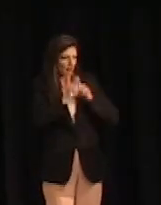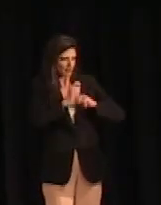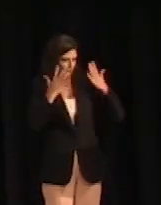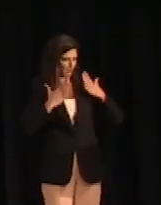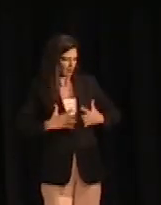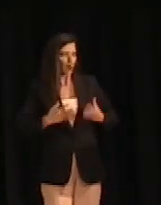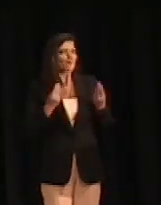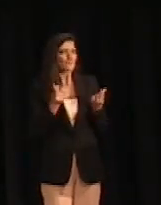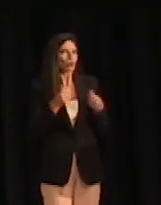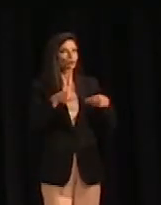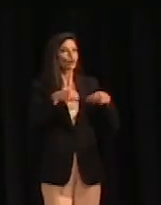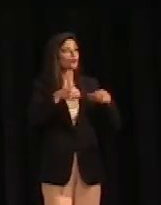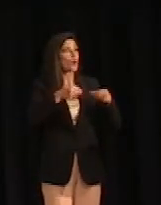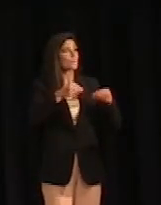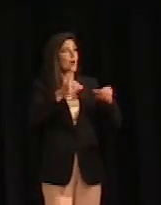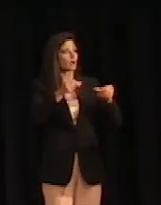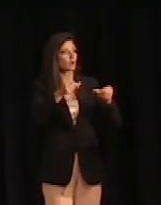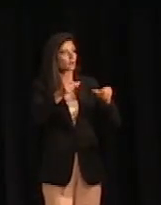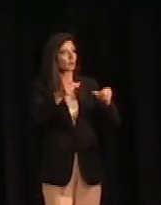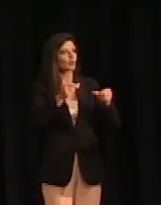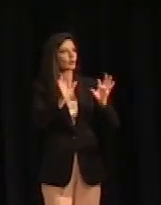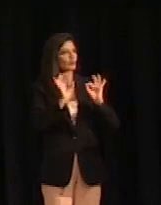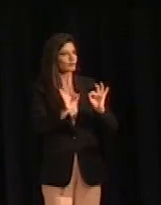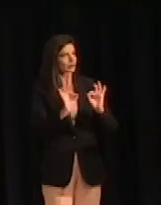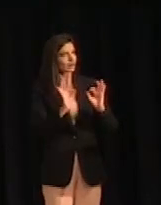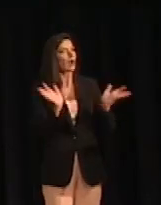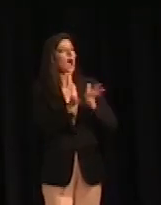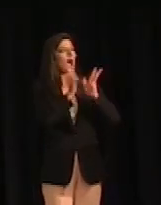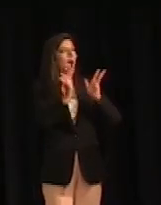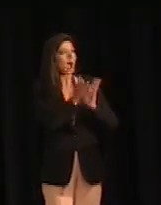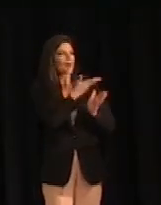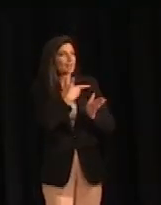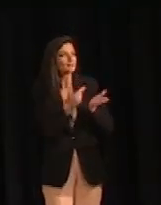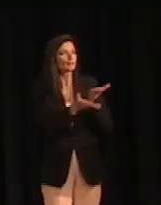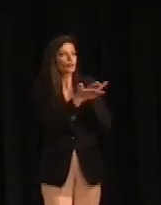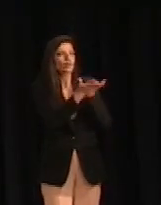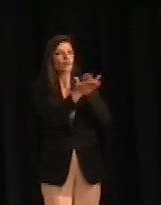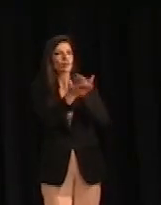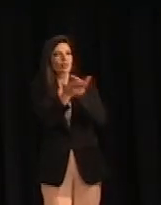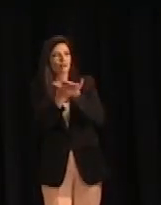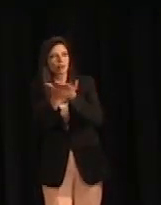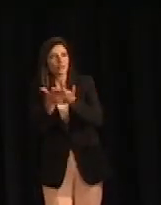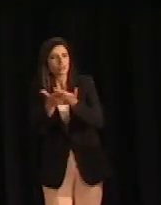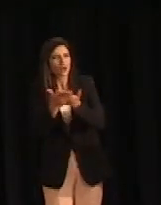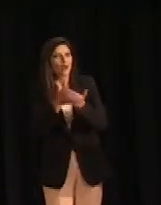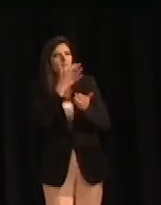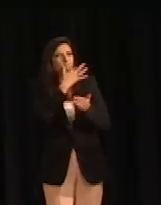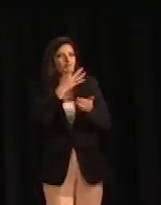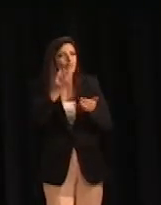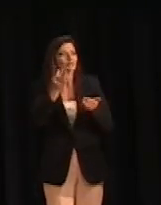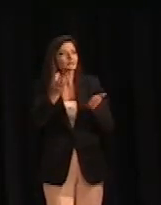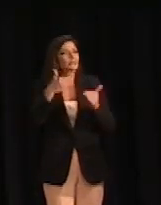του Αδάμ την θέωση από αυτή τη ζωή. Να μοιάσουν στον Θεό και ομοιάσουν με τον